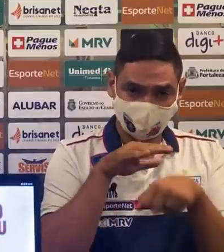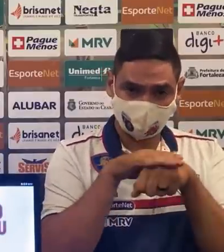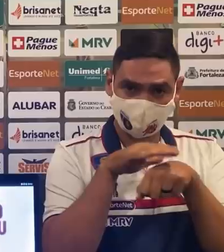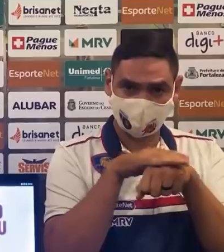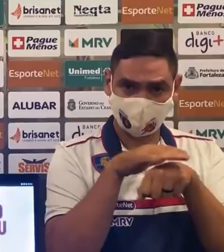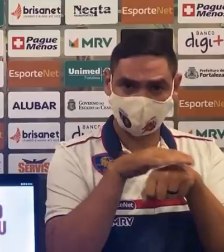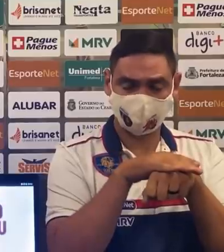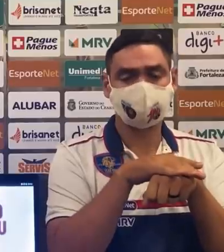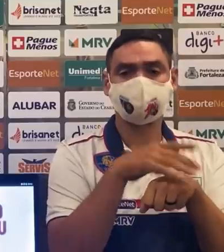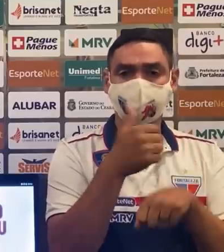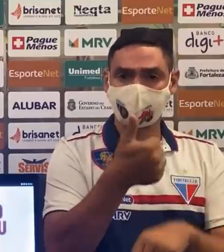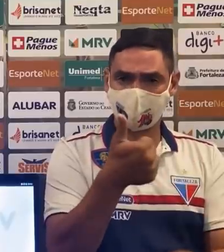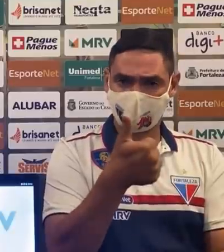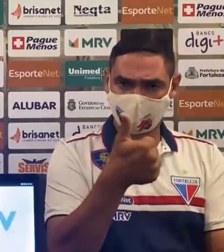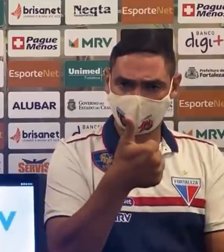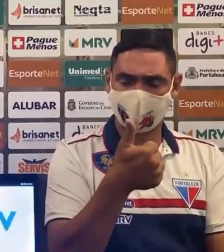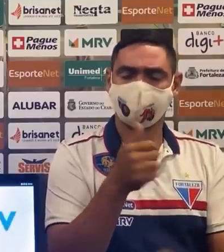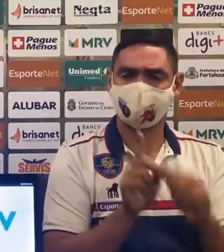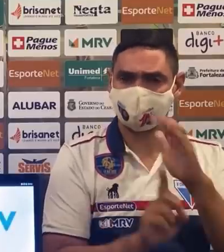Eu acho que...